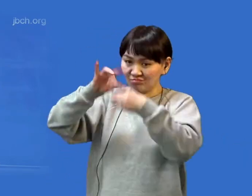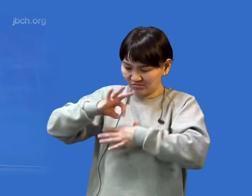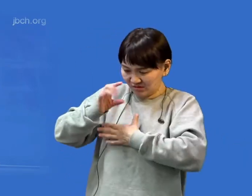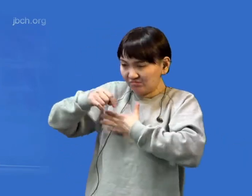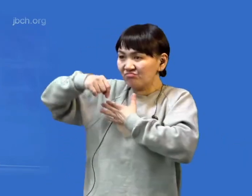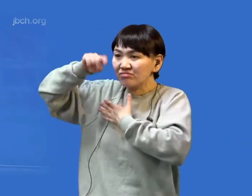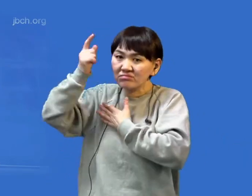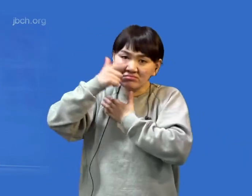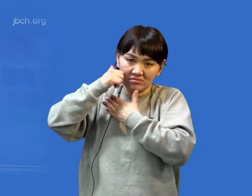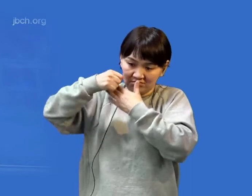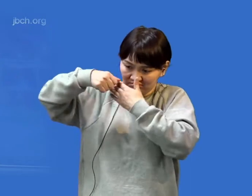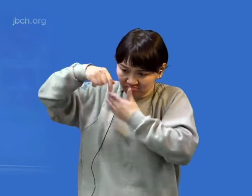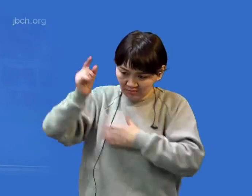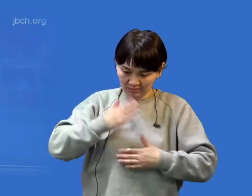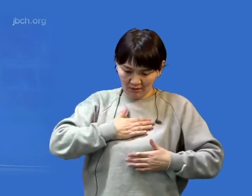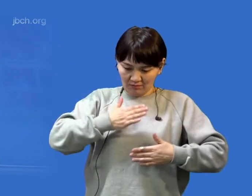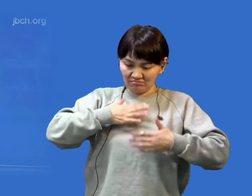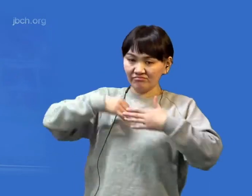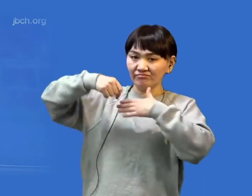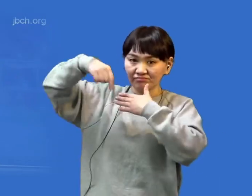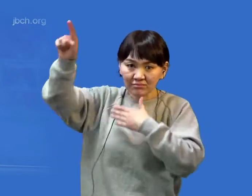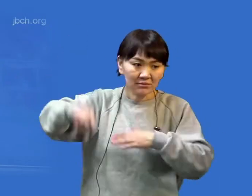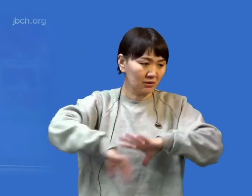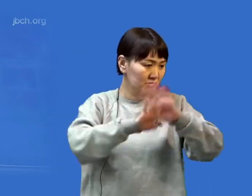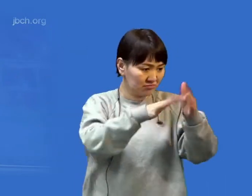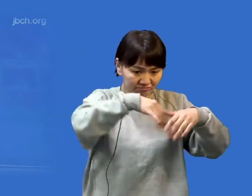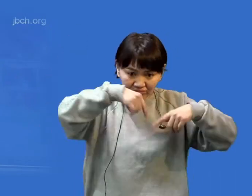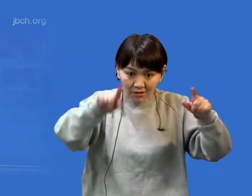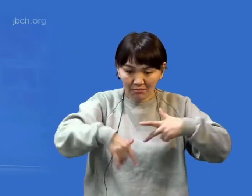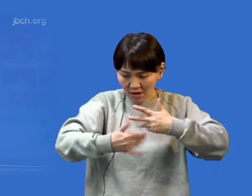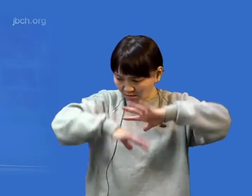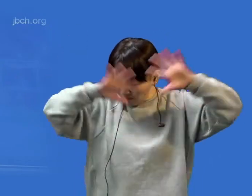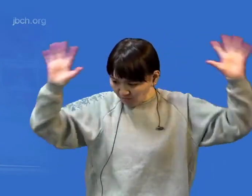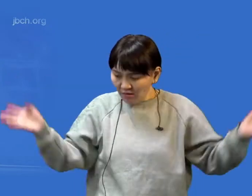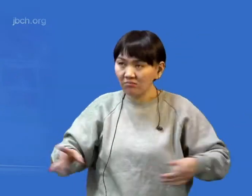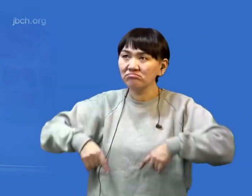амьч надад байгаа бүхэл зүйл.